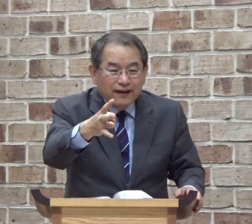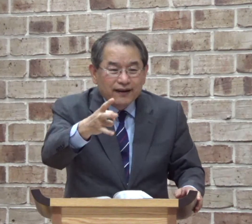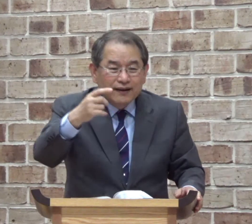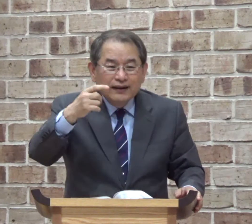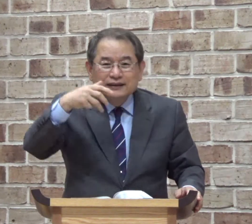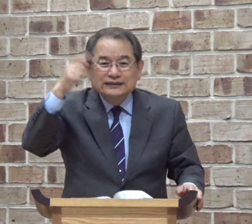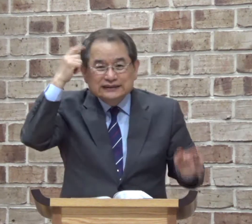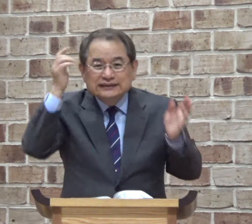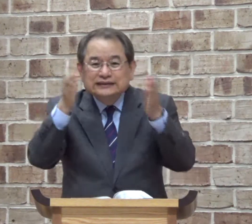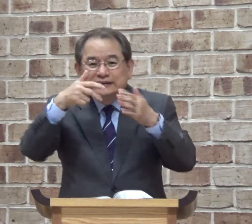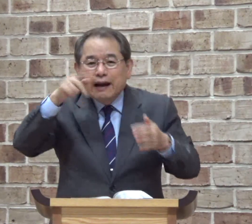자폐증을 앓고 있는데